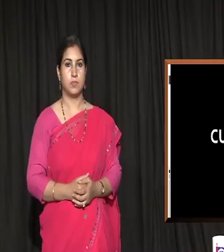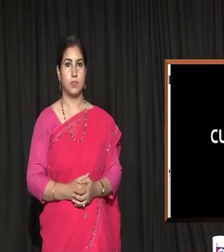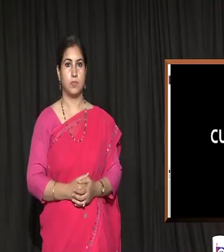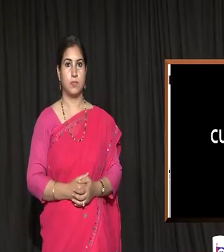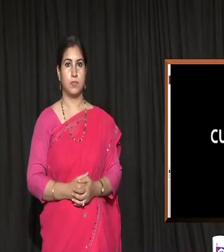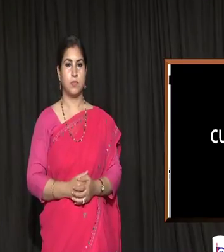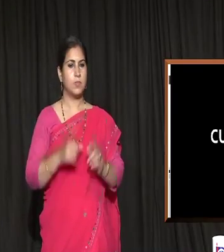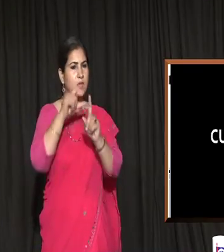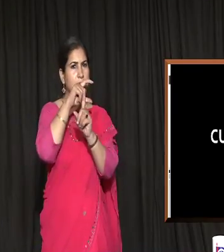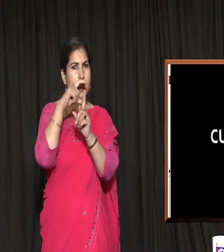Culture